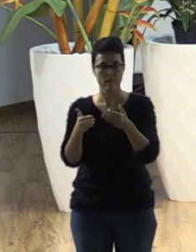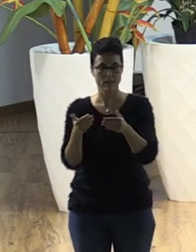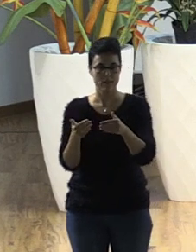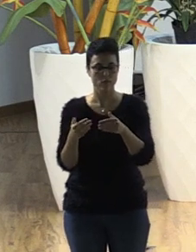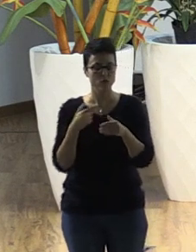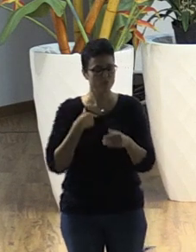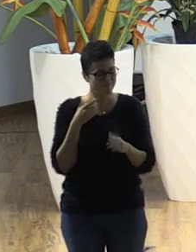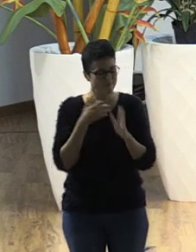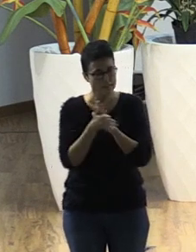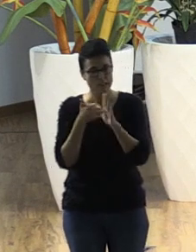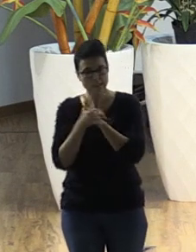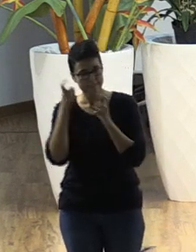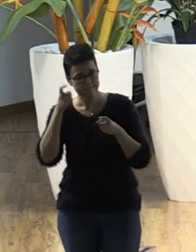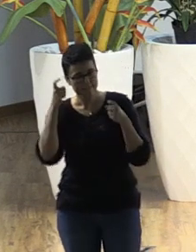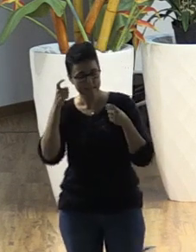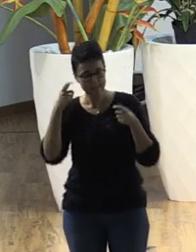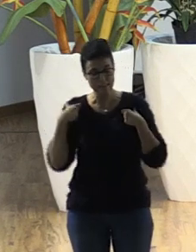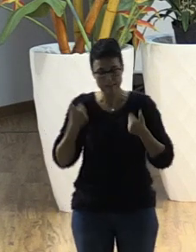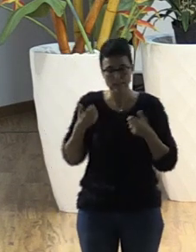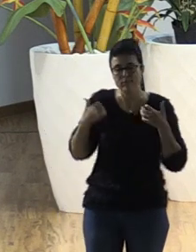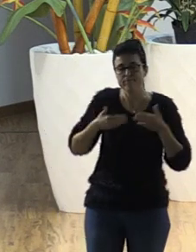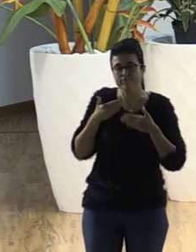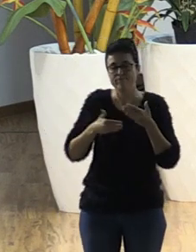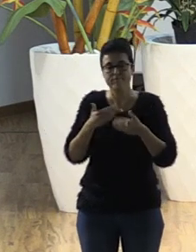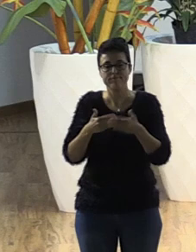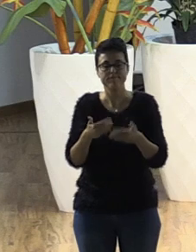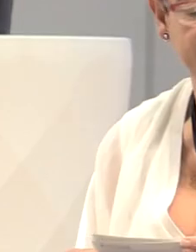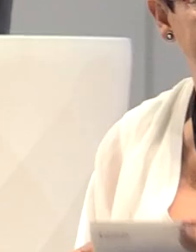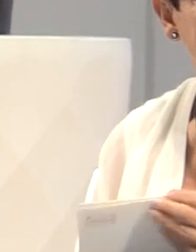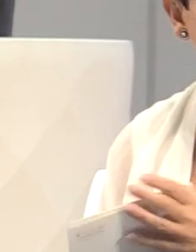intentaba explicar al inicio,